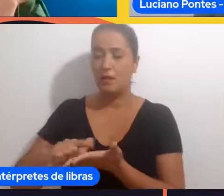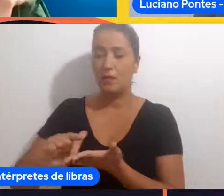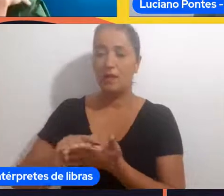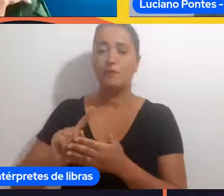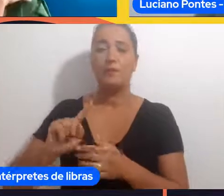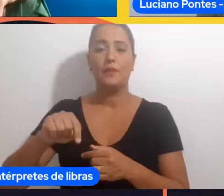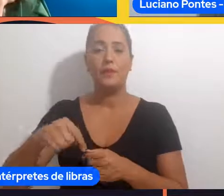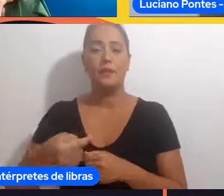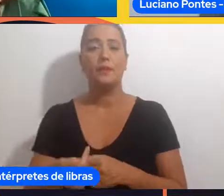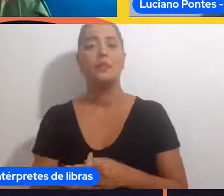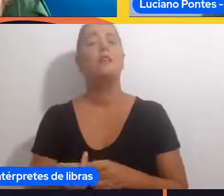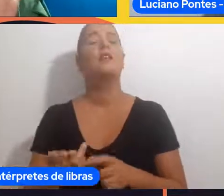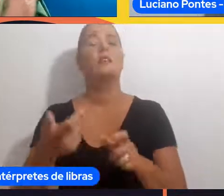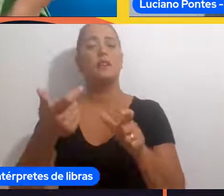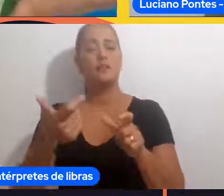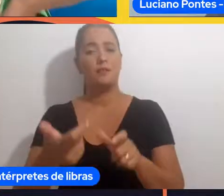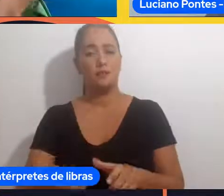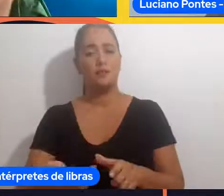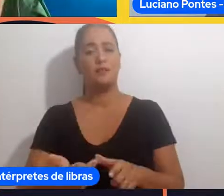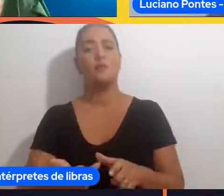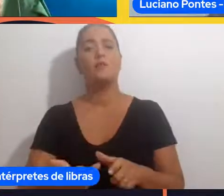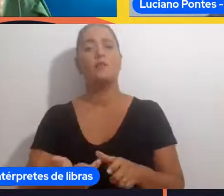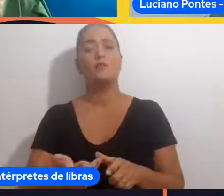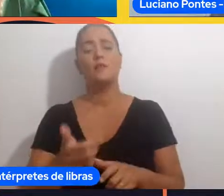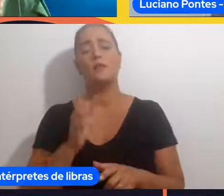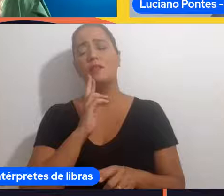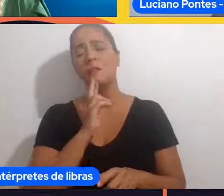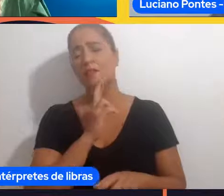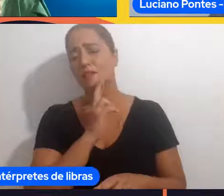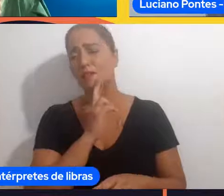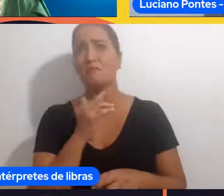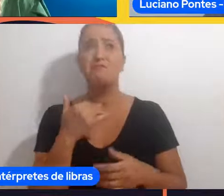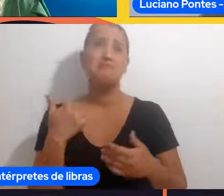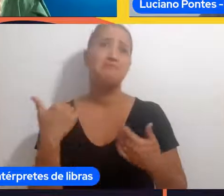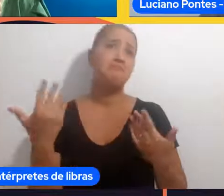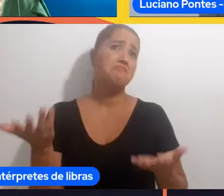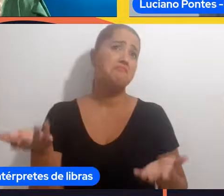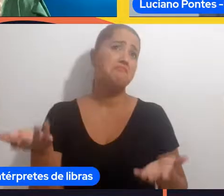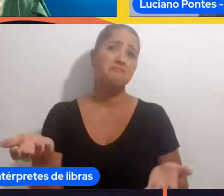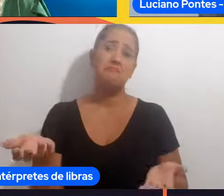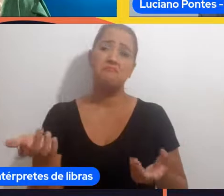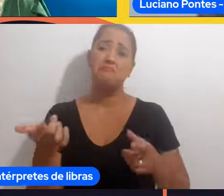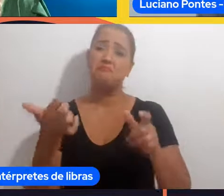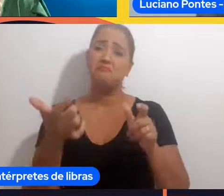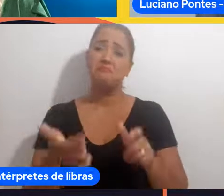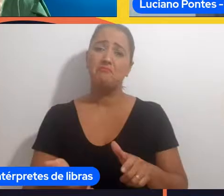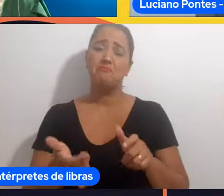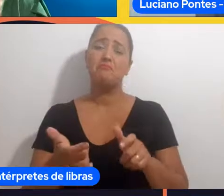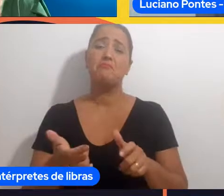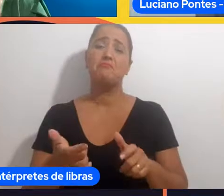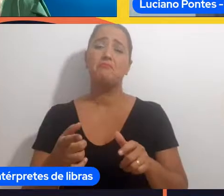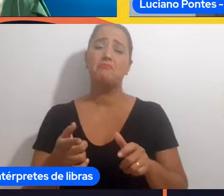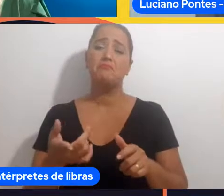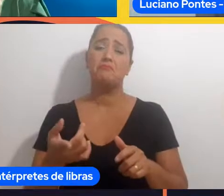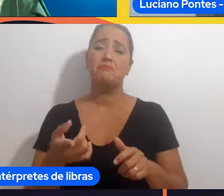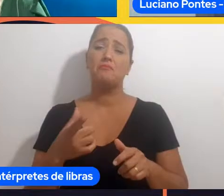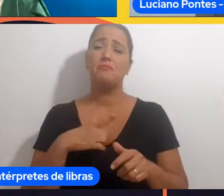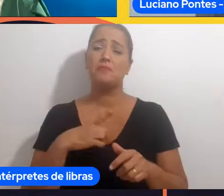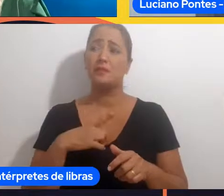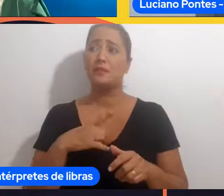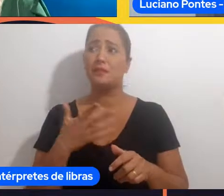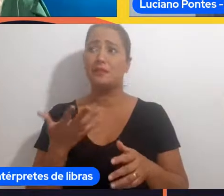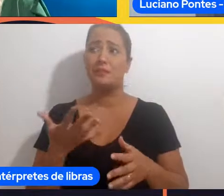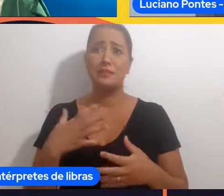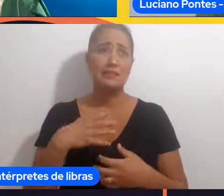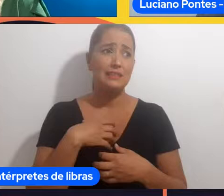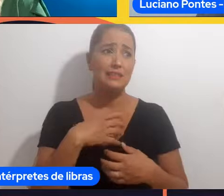outro espaço, seja restaurante ou seja espaços pouco desafiadores, que vai tirando essas sensações da